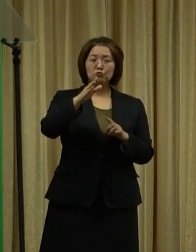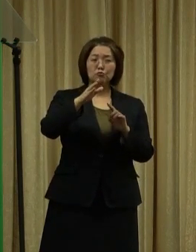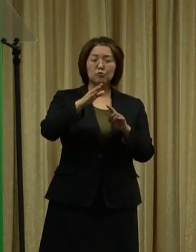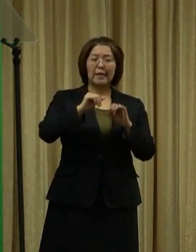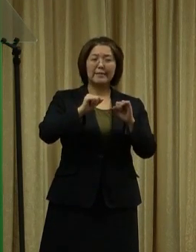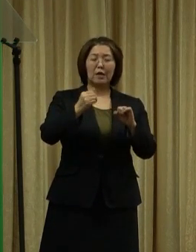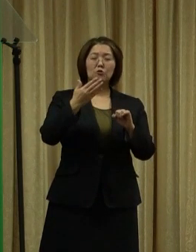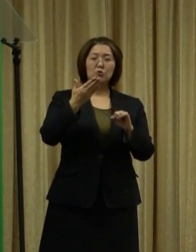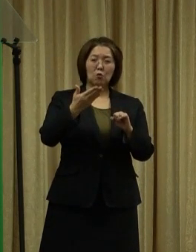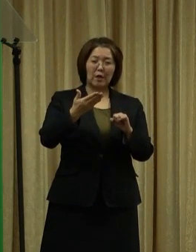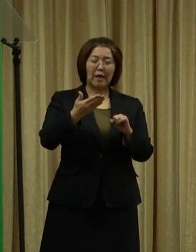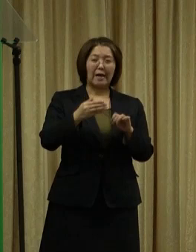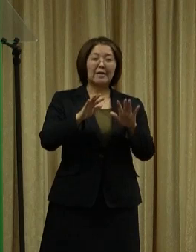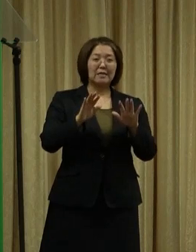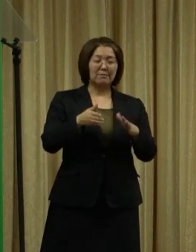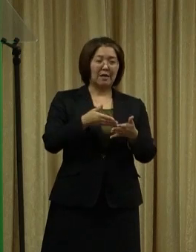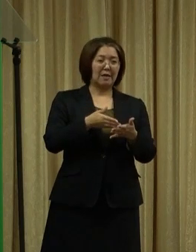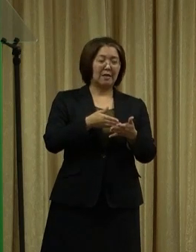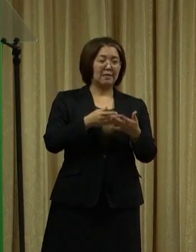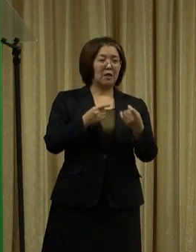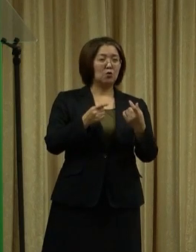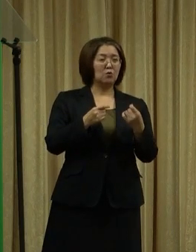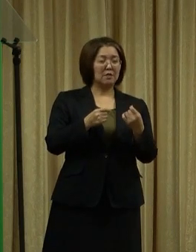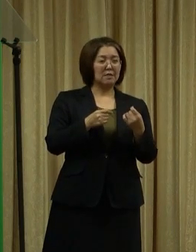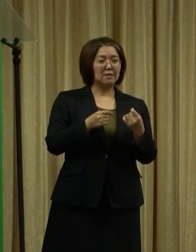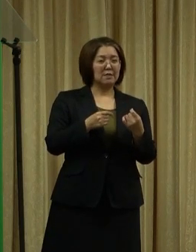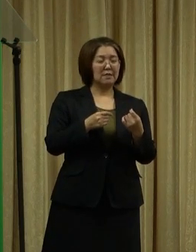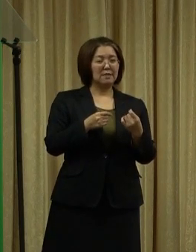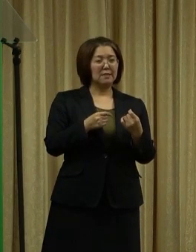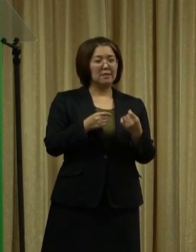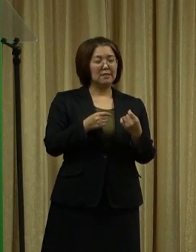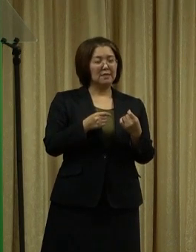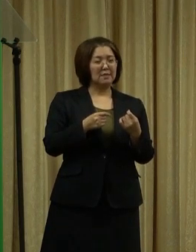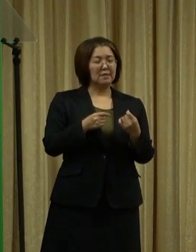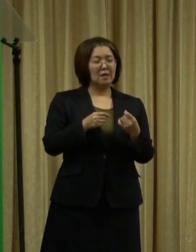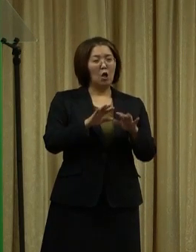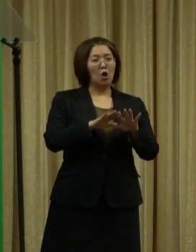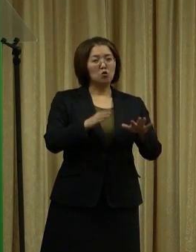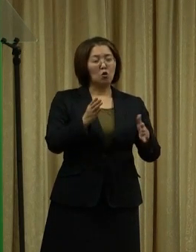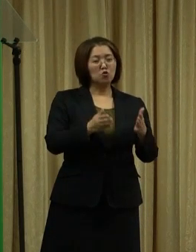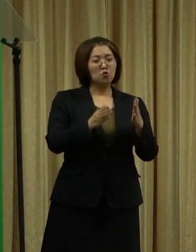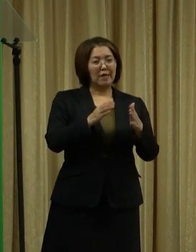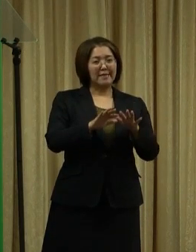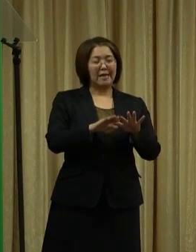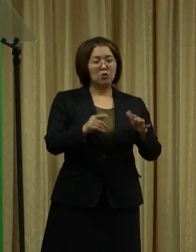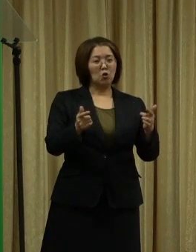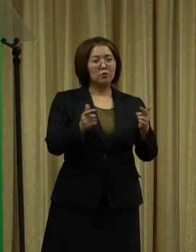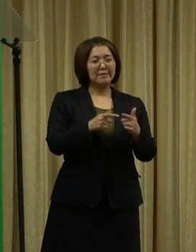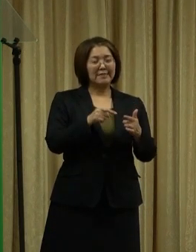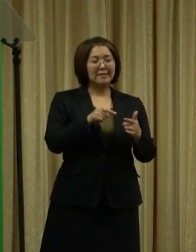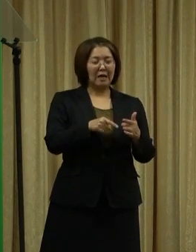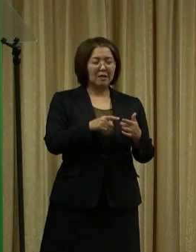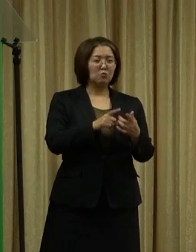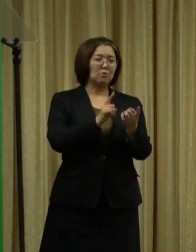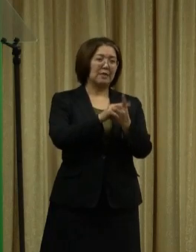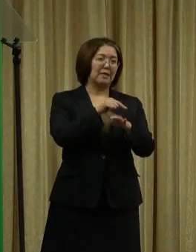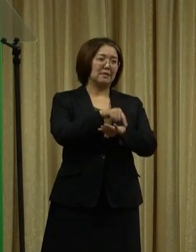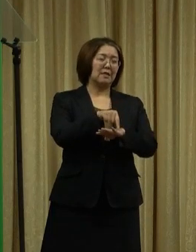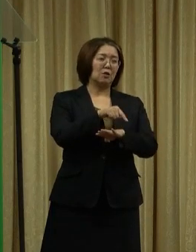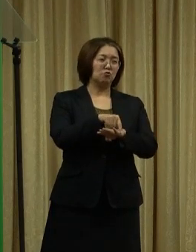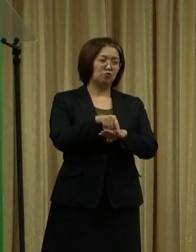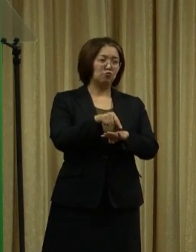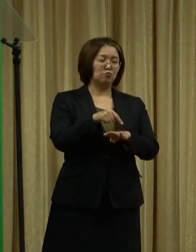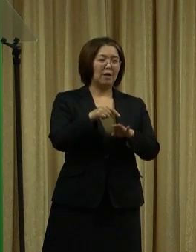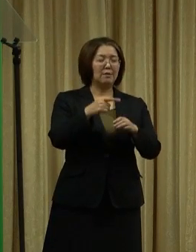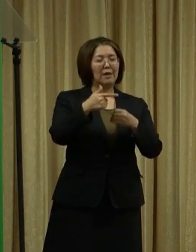それともこの今ほど、お話があったように、いわゆるその 子育て、少子化対策というのはこの6、7